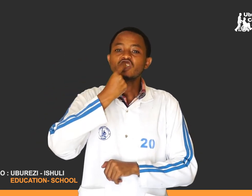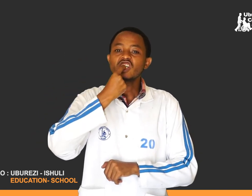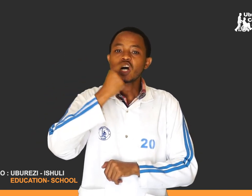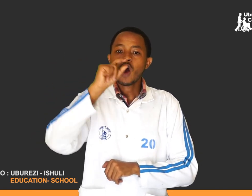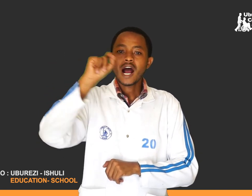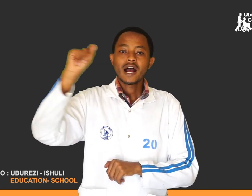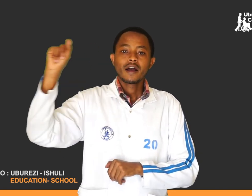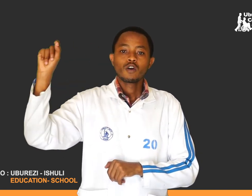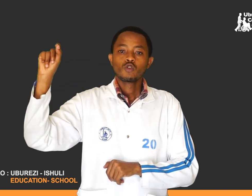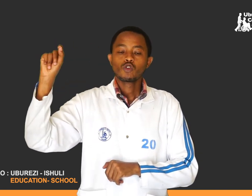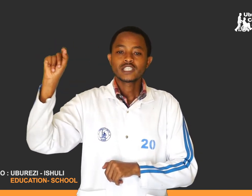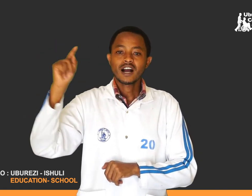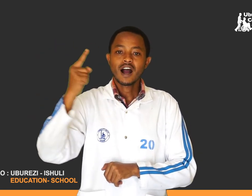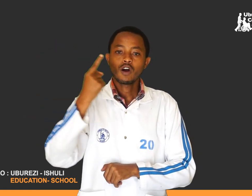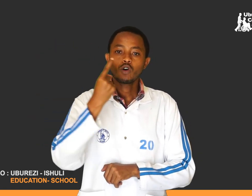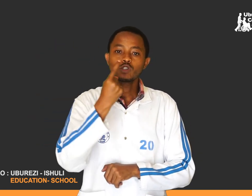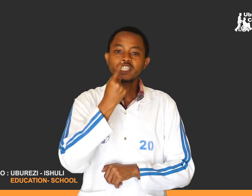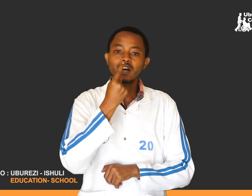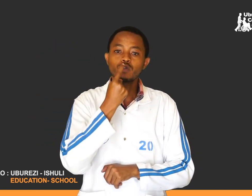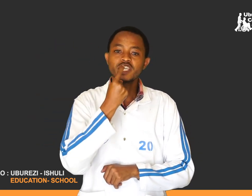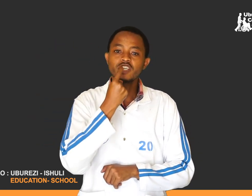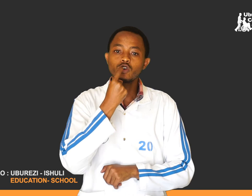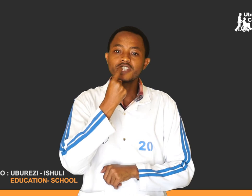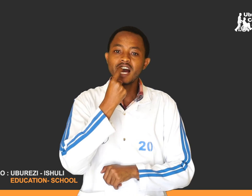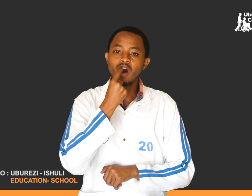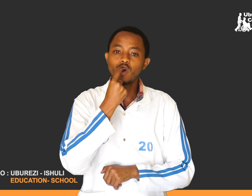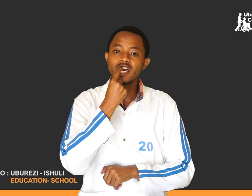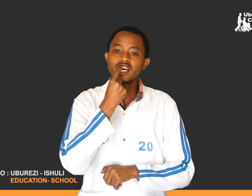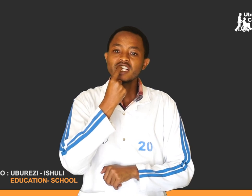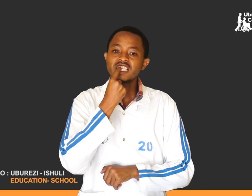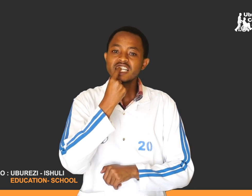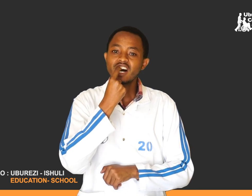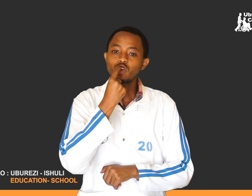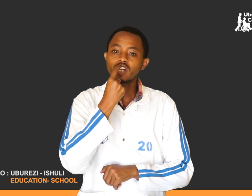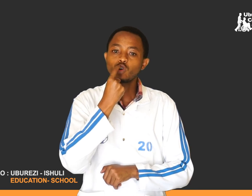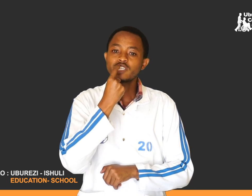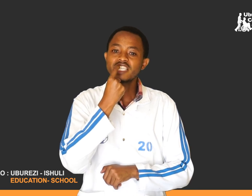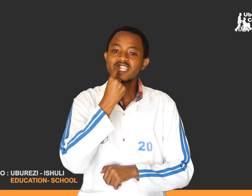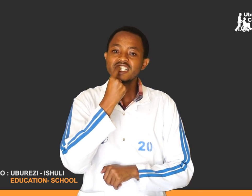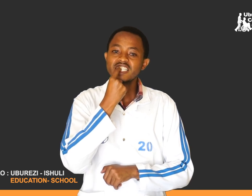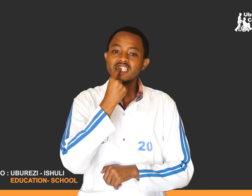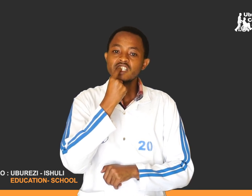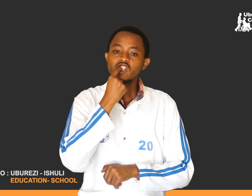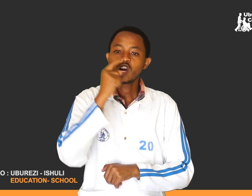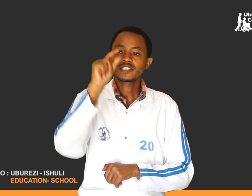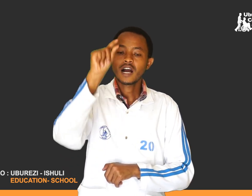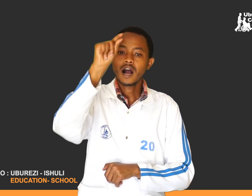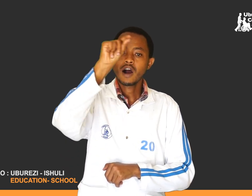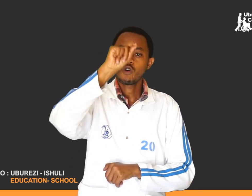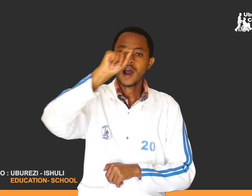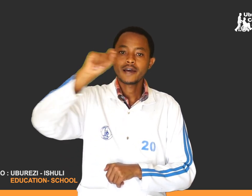ingwa, usa nkaho ushyira ku ryinyo ryawe kano gatoki ugasanga aho